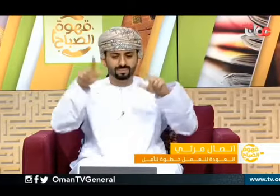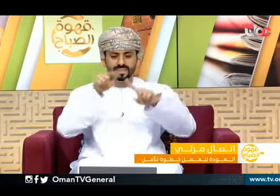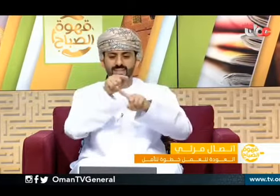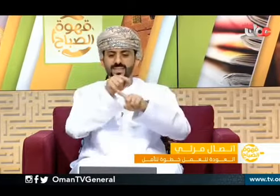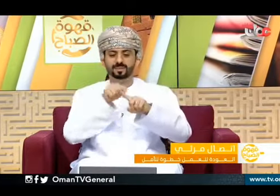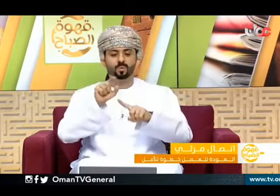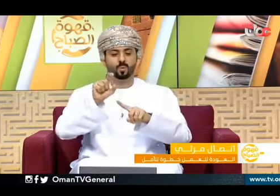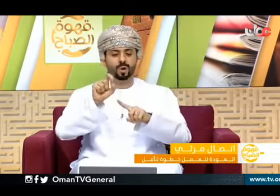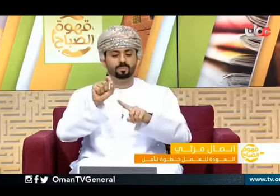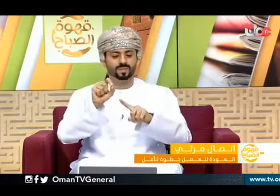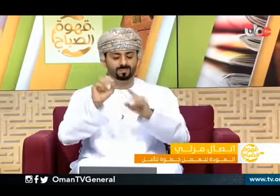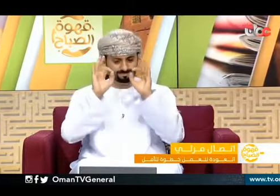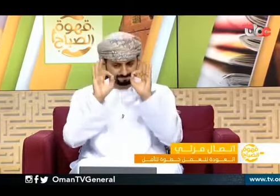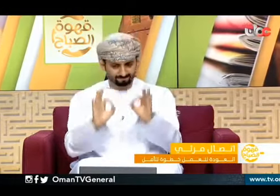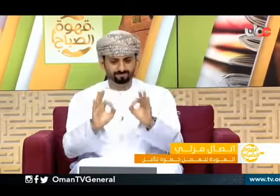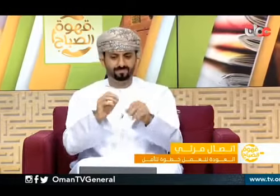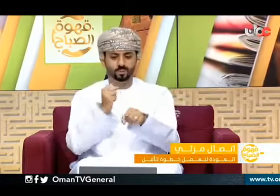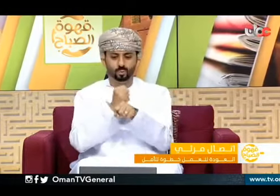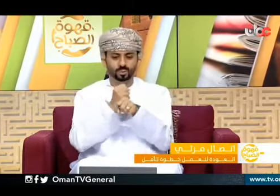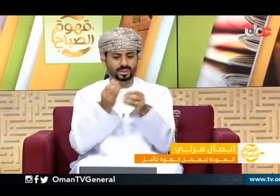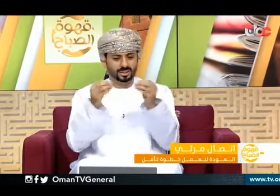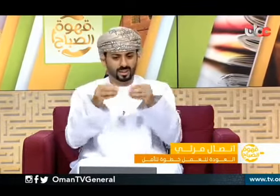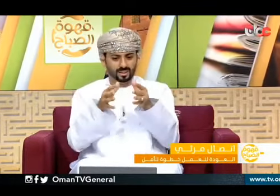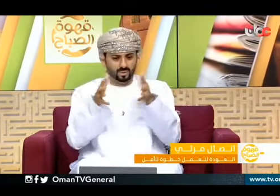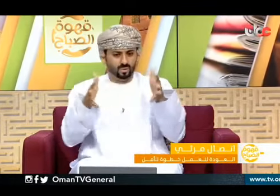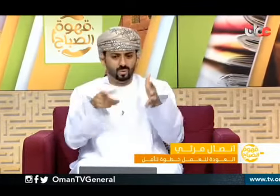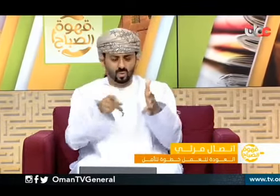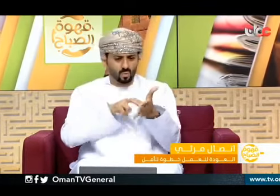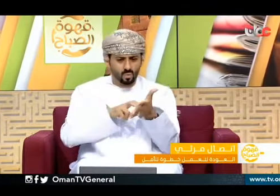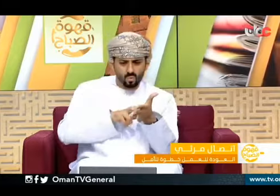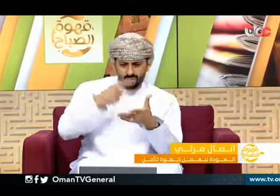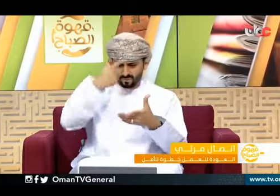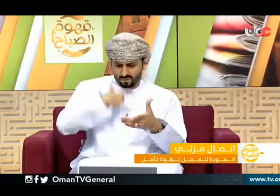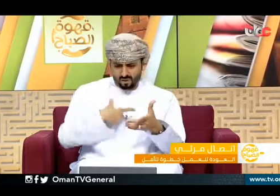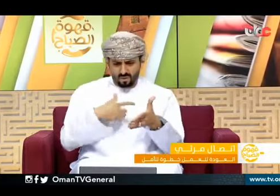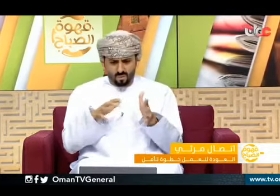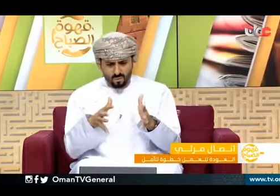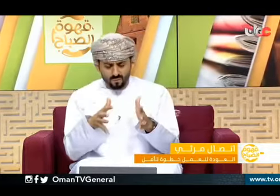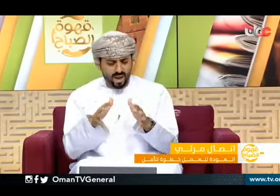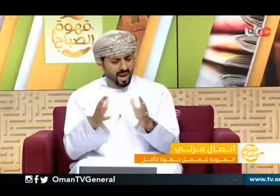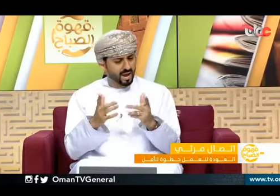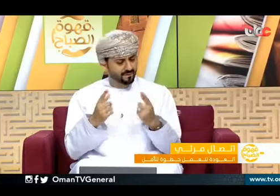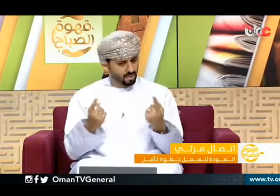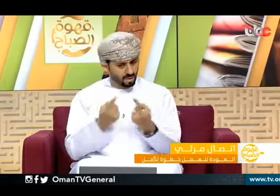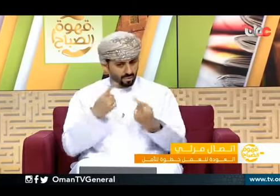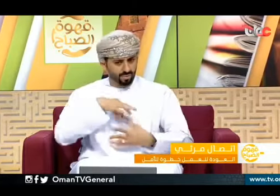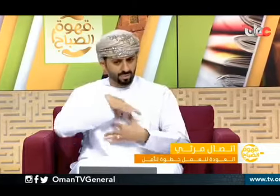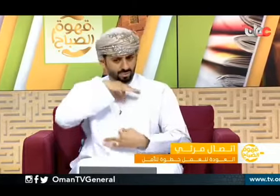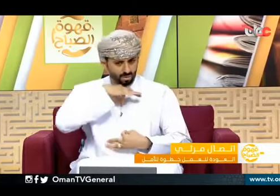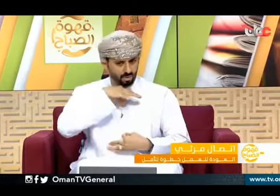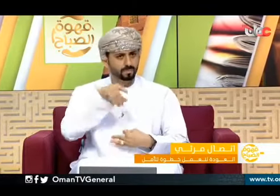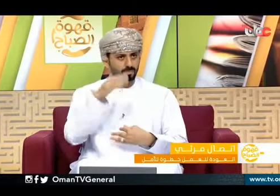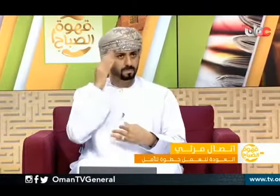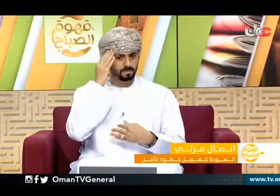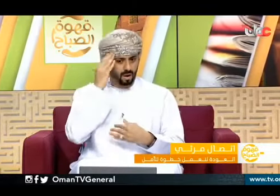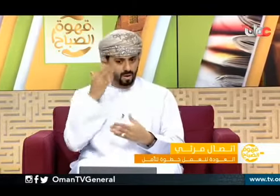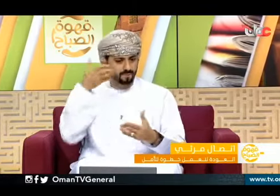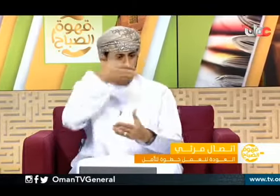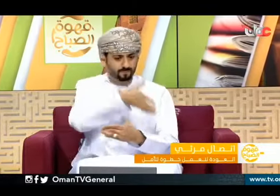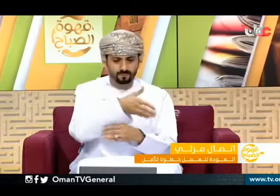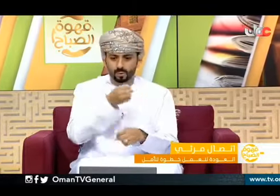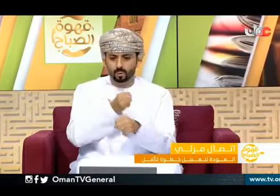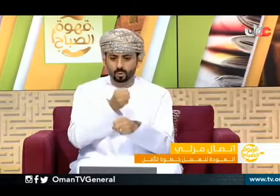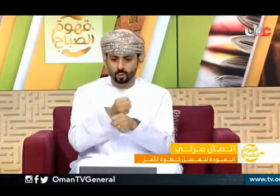في الحكومة، بالنسبة لأن الآن قبل فترة كان لابد من يكون هناك 50% من الموظفين